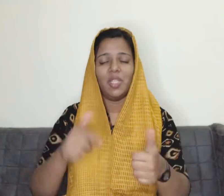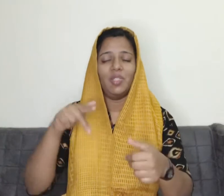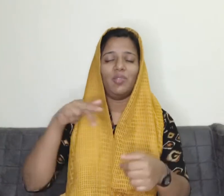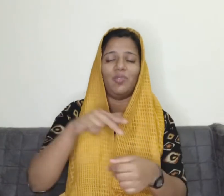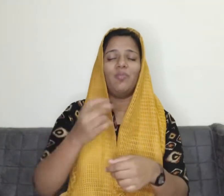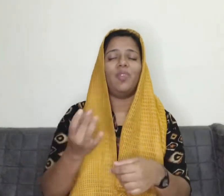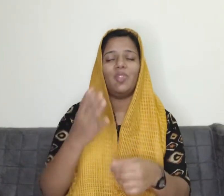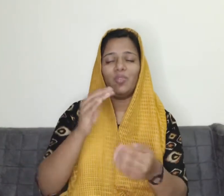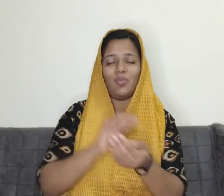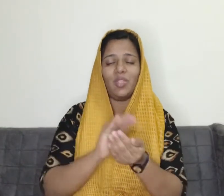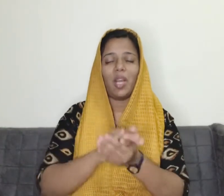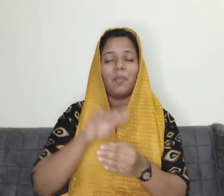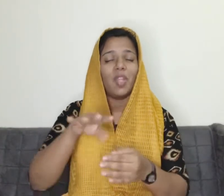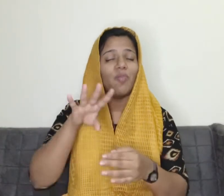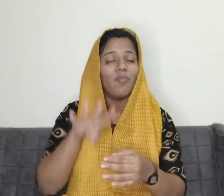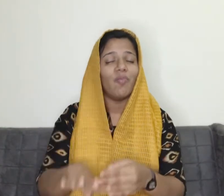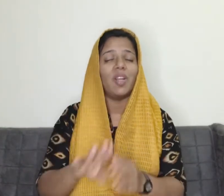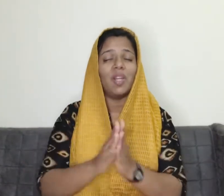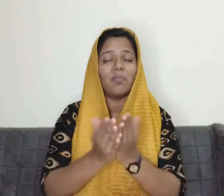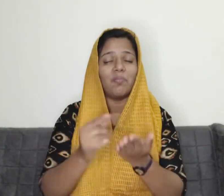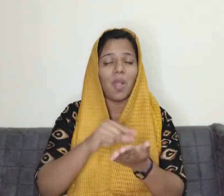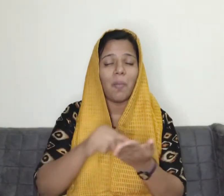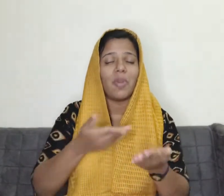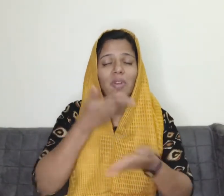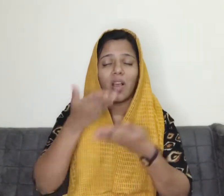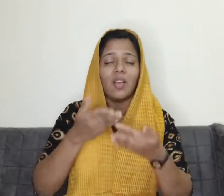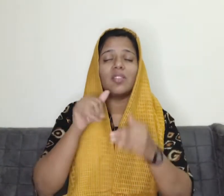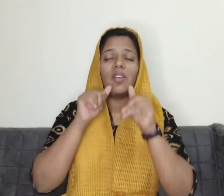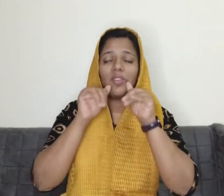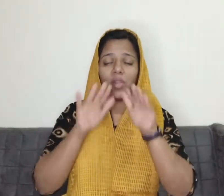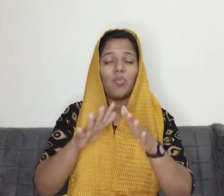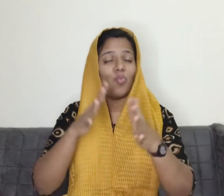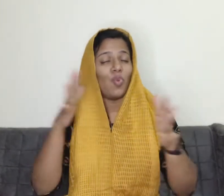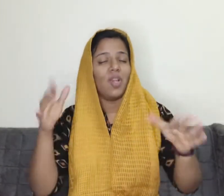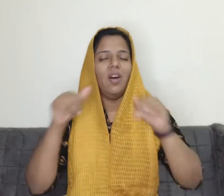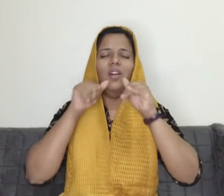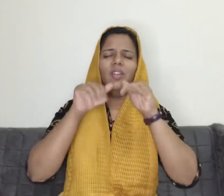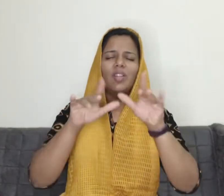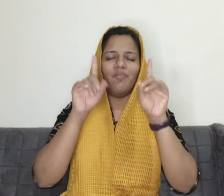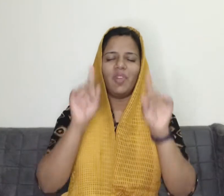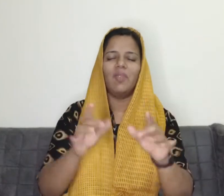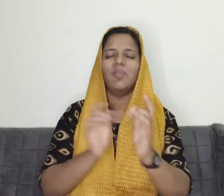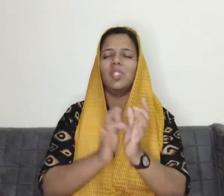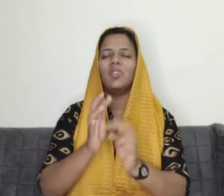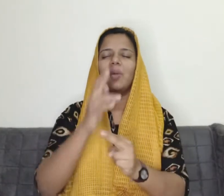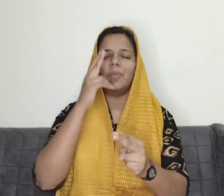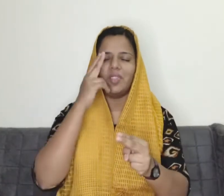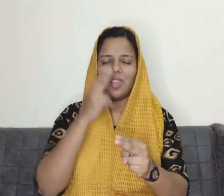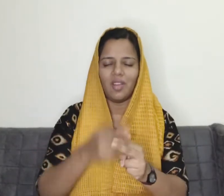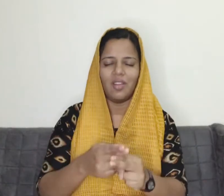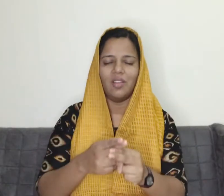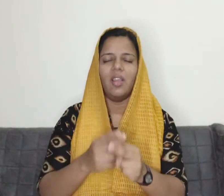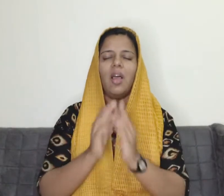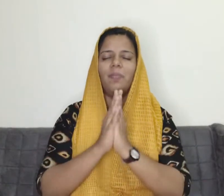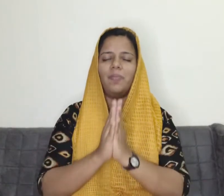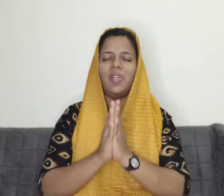സൂക്ഷിക്കണം. വൈകിട്ടത്തെ ബൈബിൾ സ്റ്റഡിയെ കർത്താവ് അനുഗ്രഹിക്കണം. അത് ഏറ്റവും അനുഗ്രഹപൂർണ്ണമായി തീരുവാൻ സഹായിക്കണം. യേശു ക്രിസ്തുവിൻ നാമത്തിൽ തന്നെ